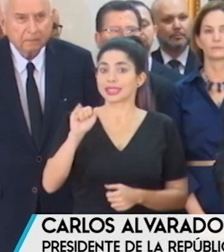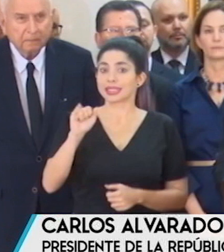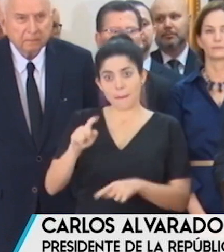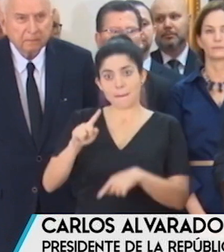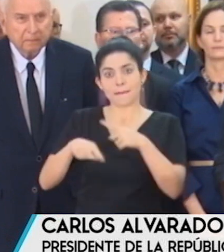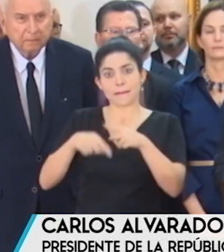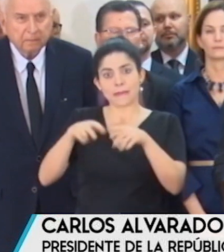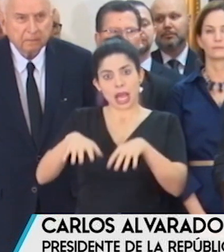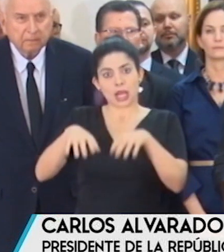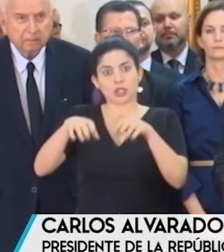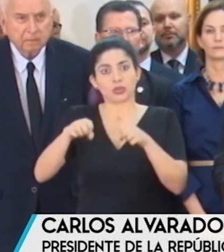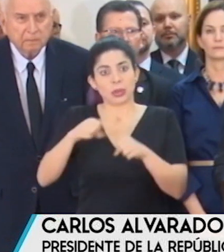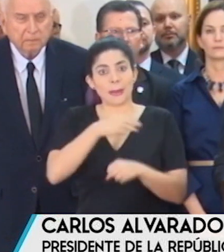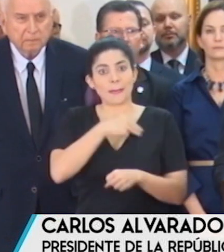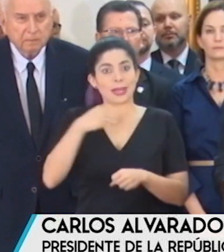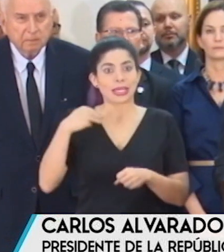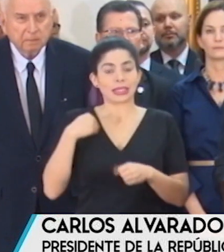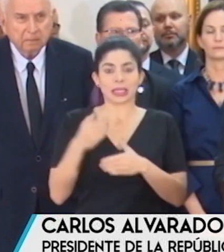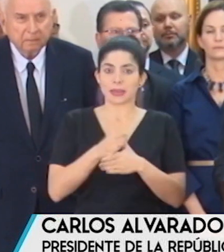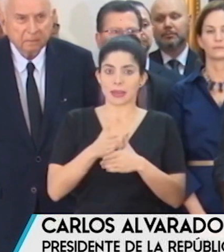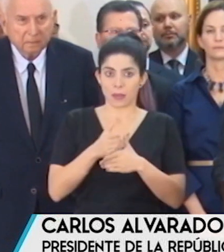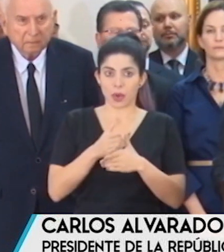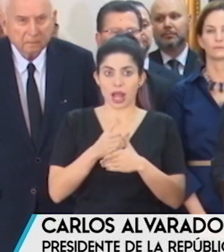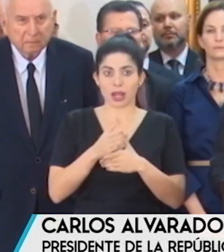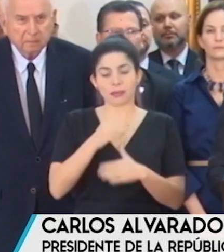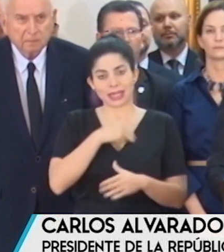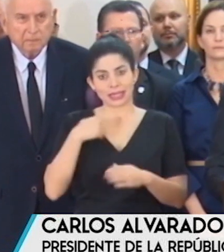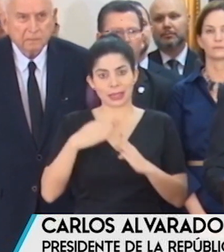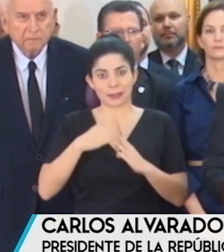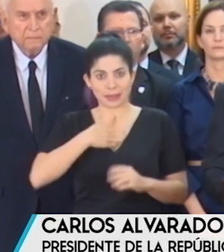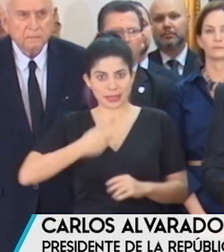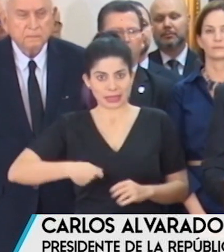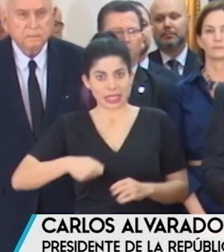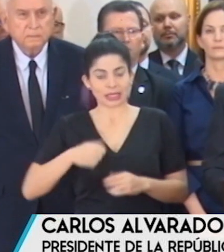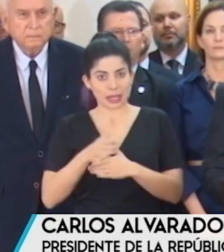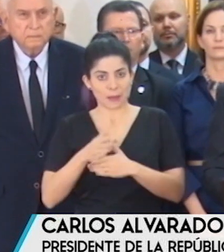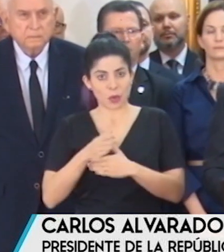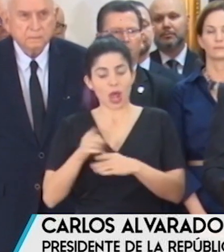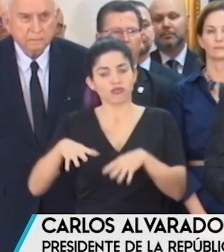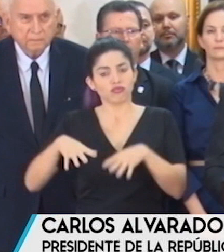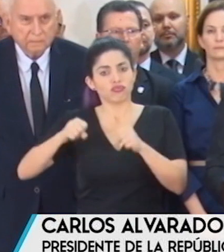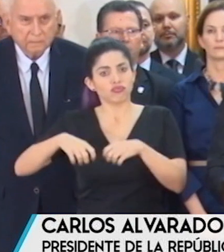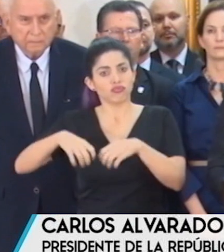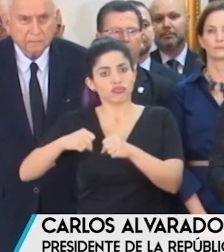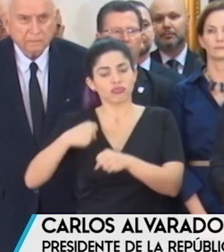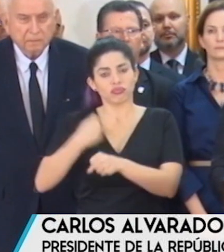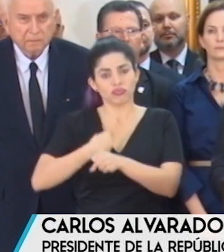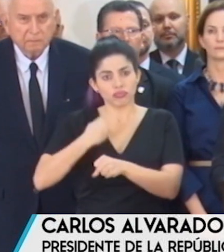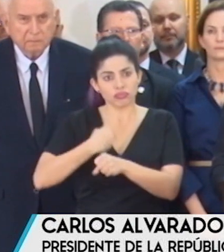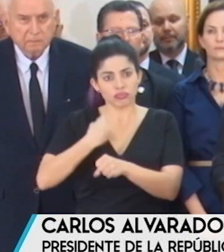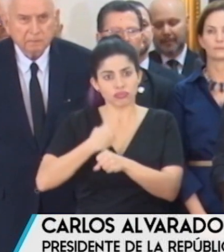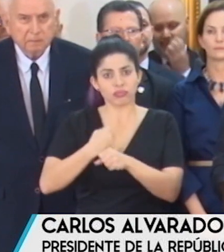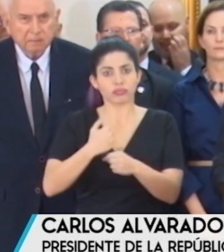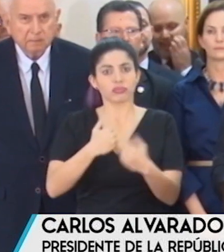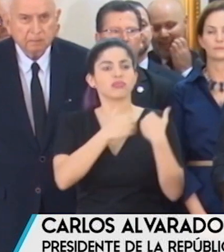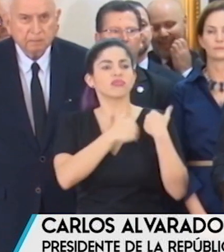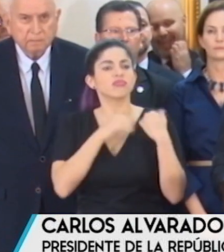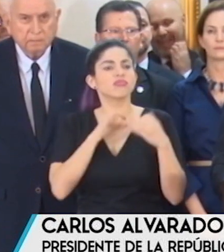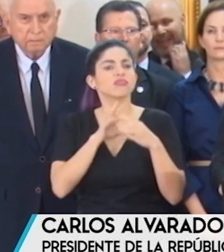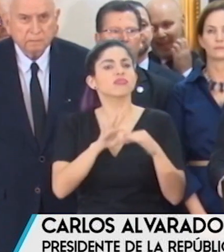asumiendo como ministra ahí de la Presidencia y estará llevando adelante las tareas consuetudinarias de